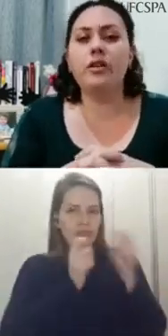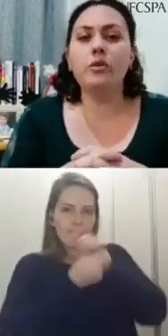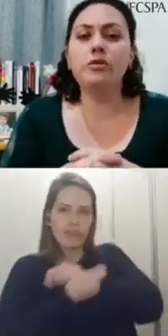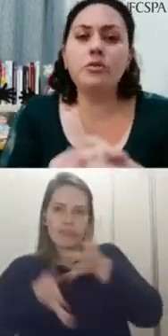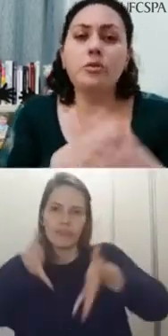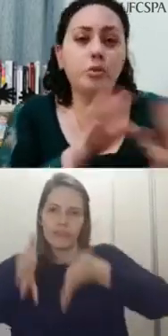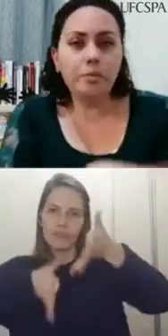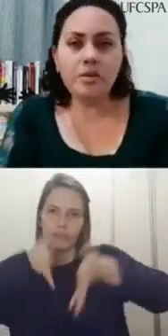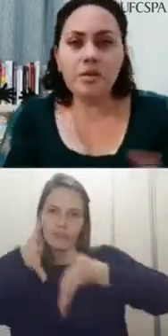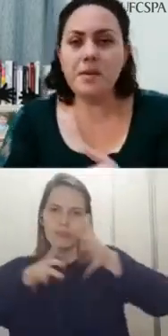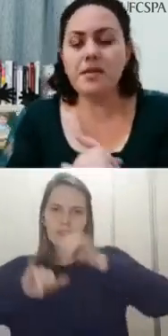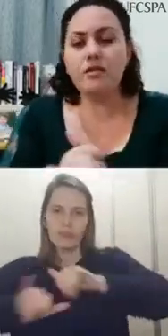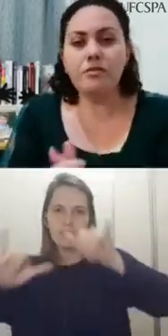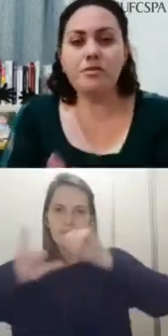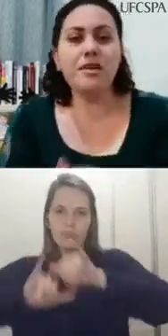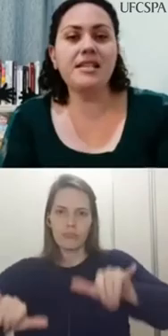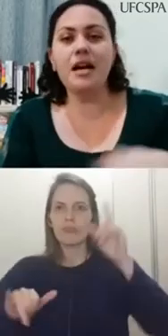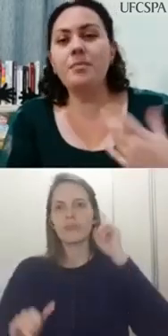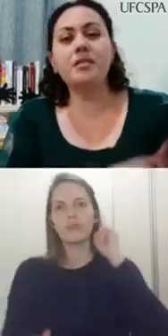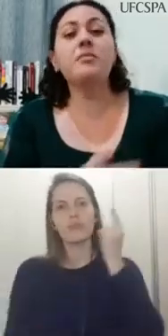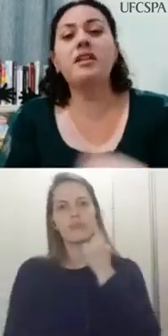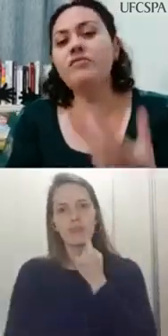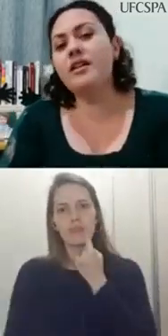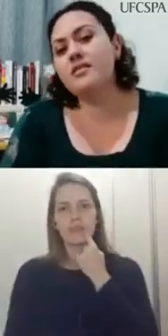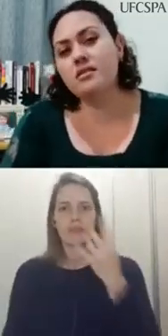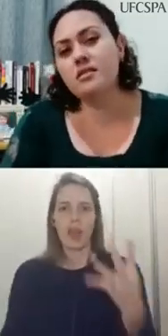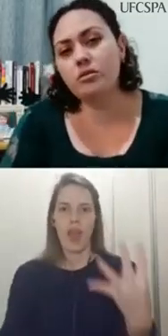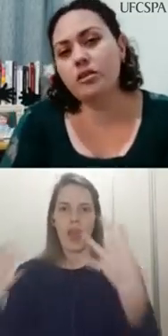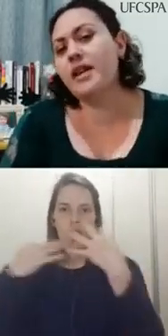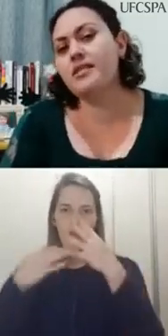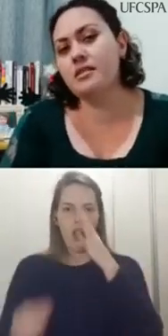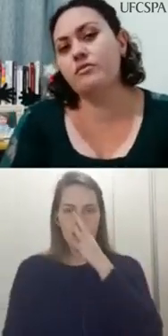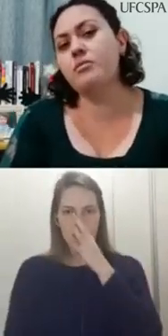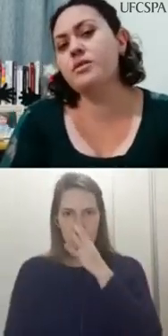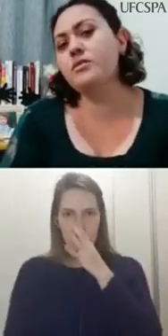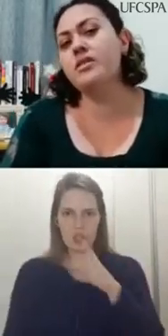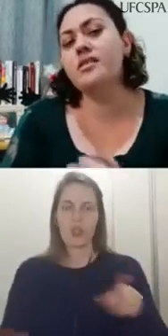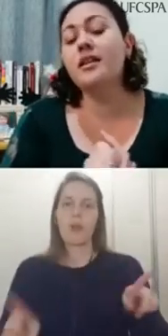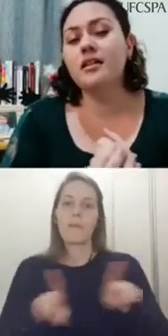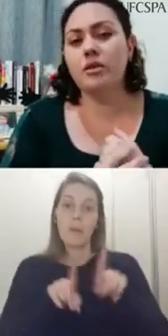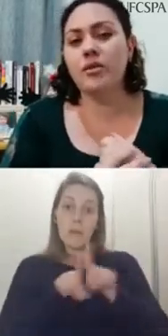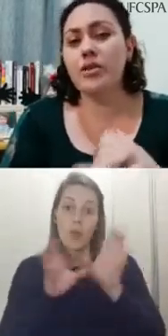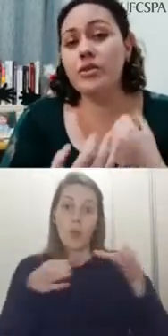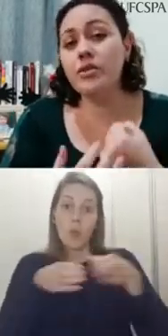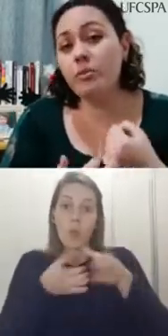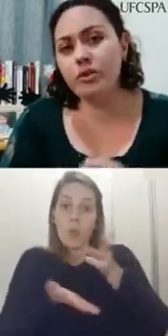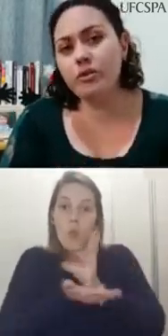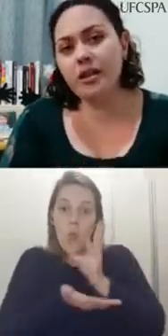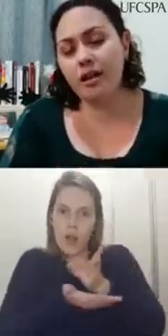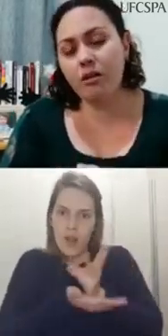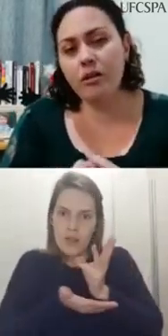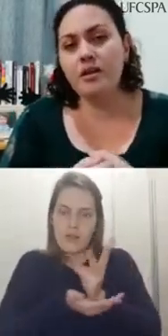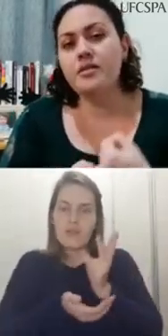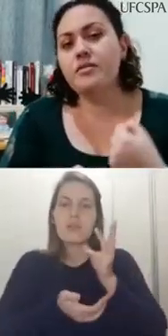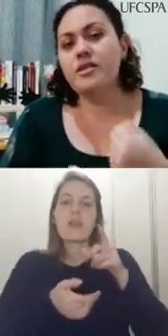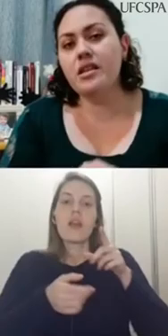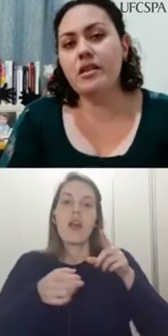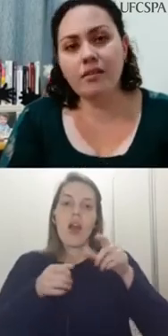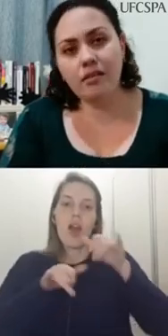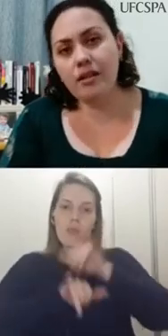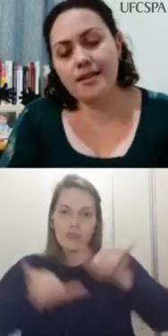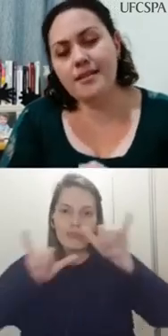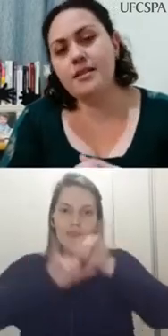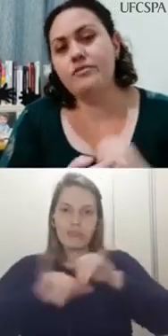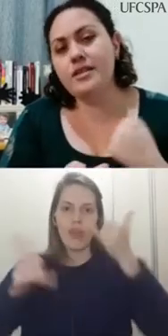gente tem outros grupos específicos no WhatsApp que também fazem circular essas informações. Então, eu acho que isso é muito legal. Se você